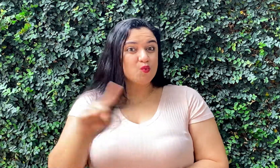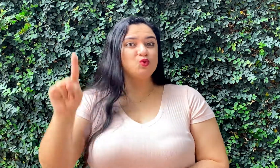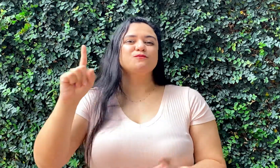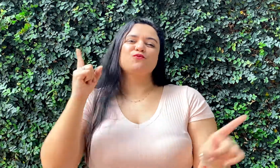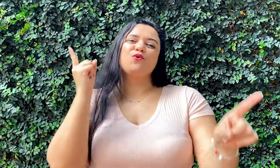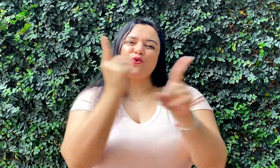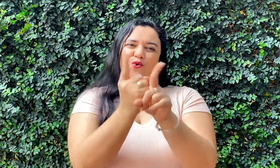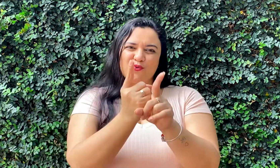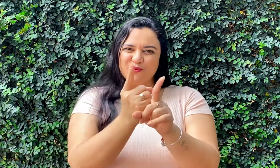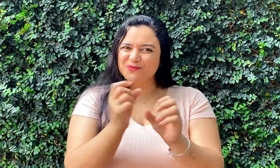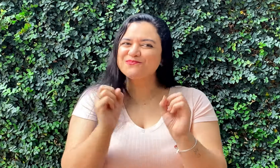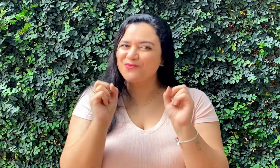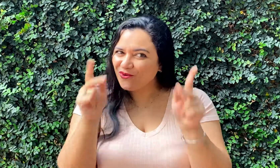está fixo na testa.